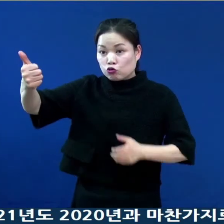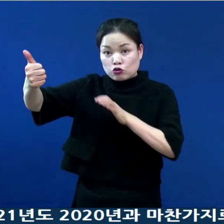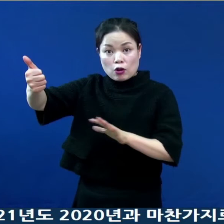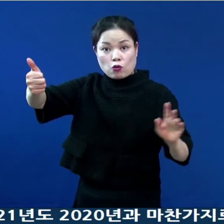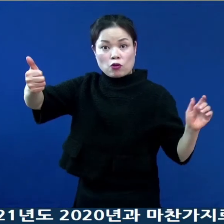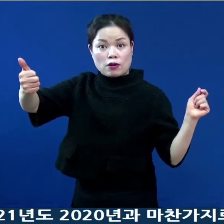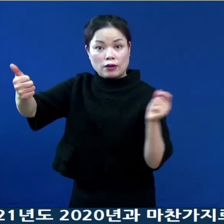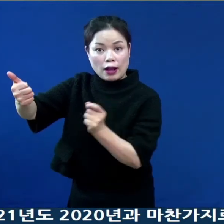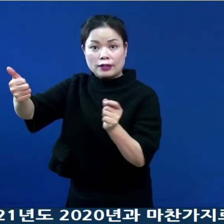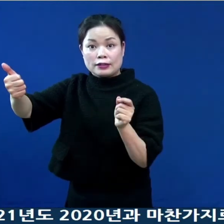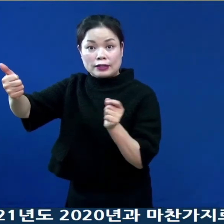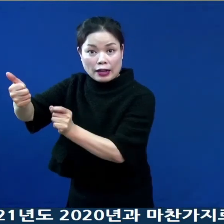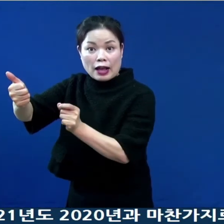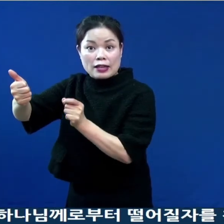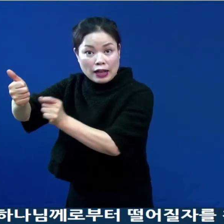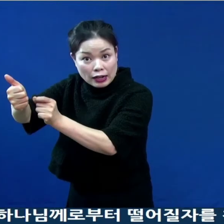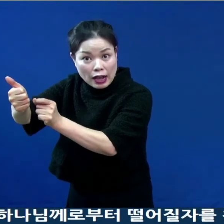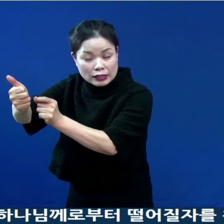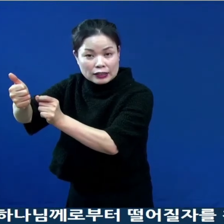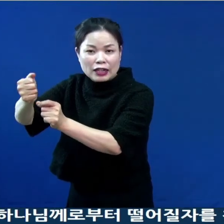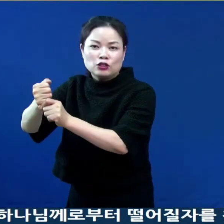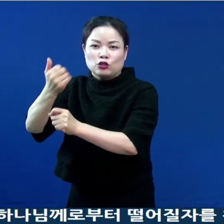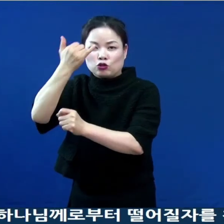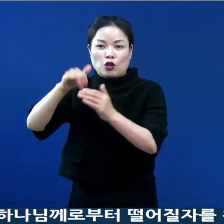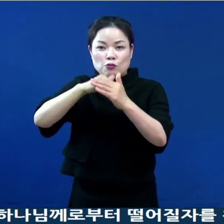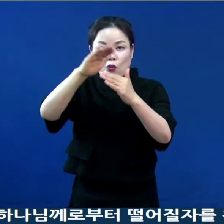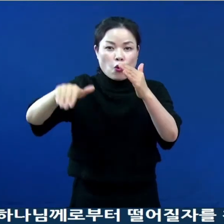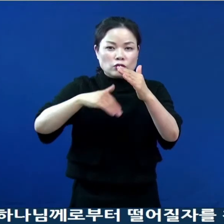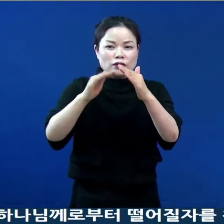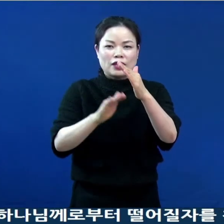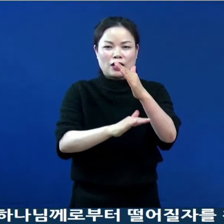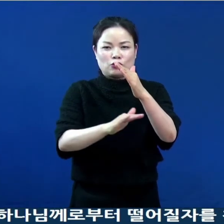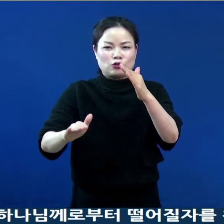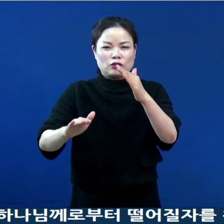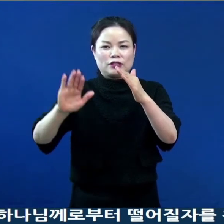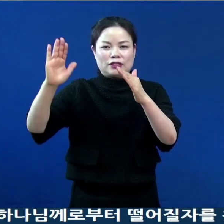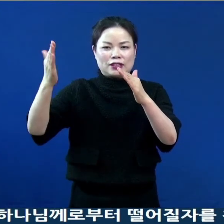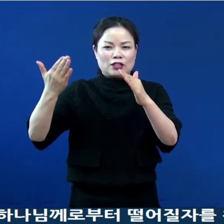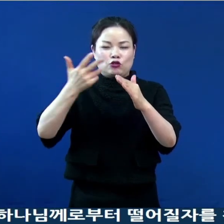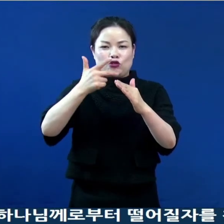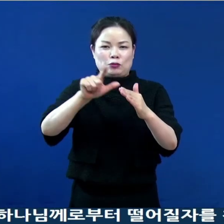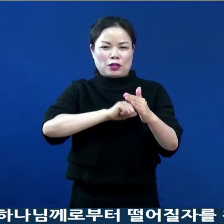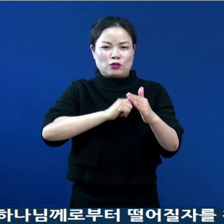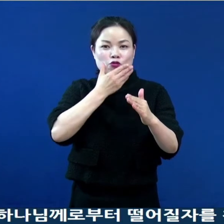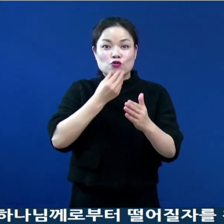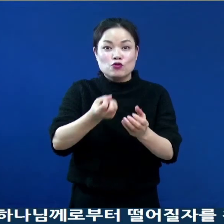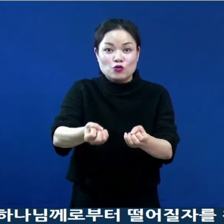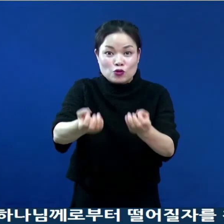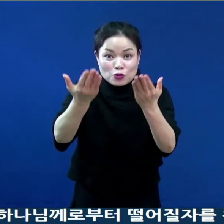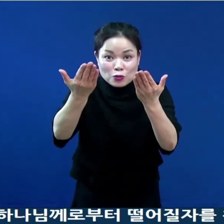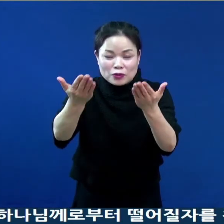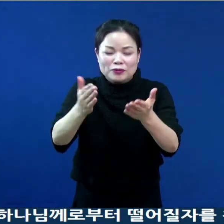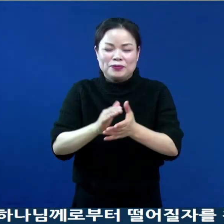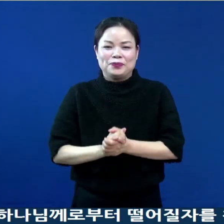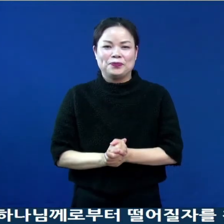가까이 움직이는 중년의 모든 가족들 되기를 주의 이름으로 축원합니다.